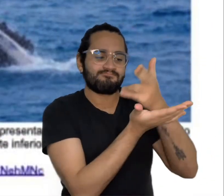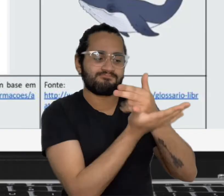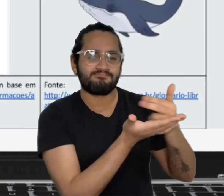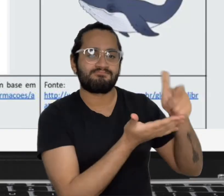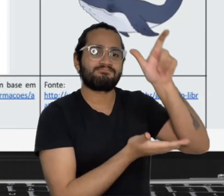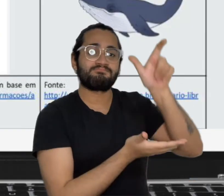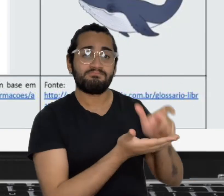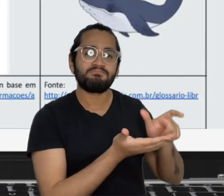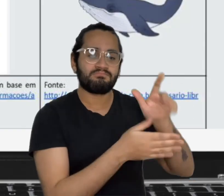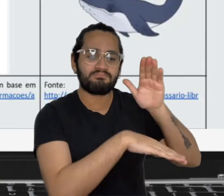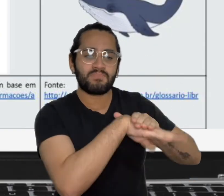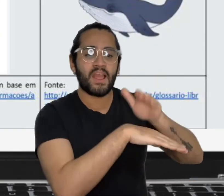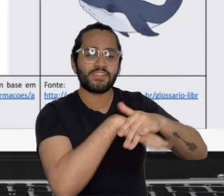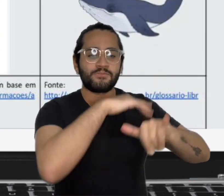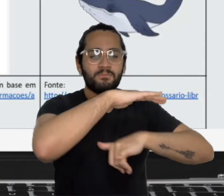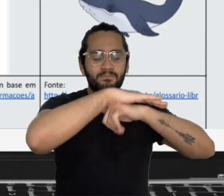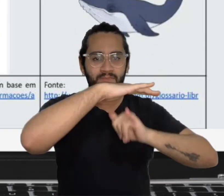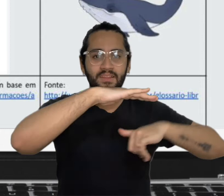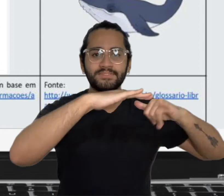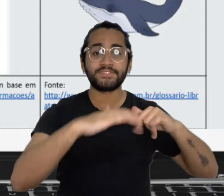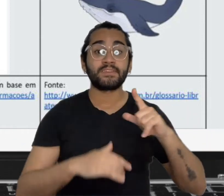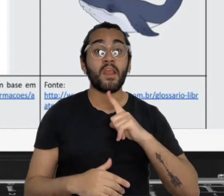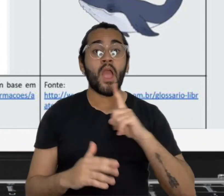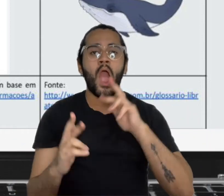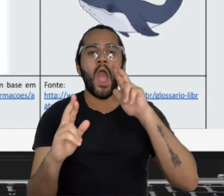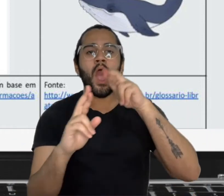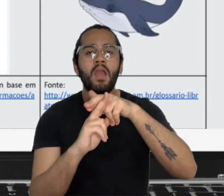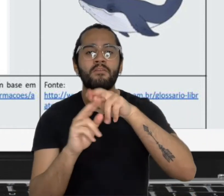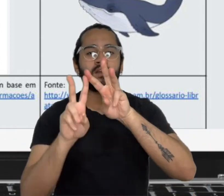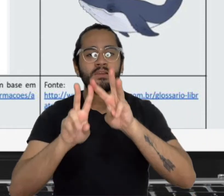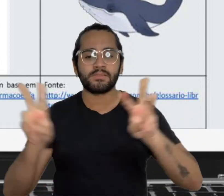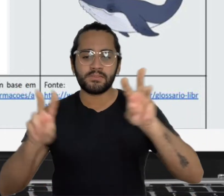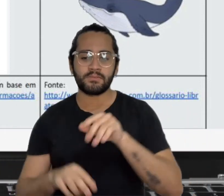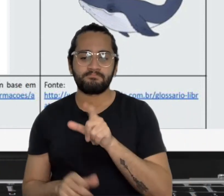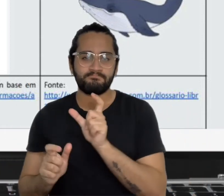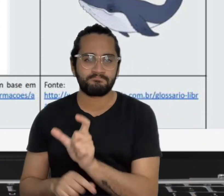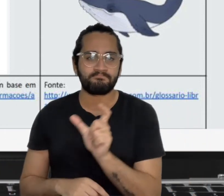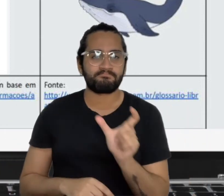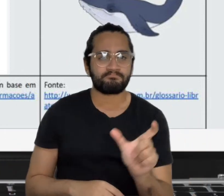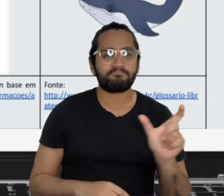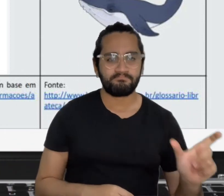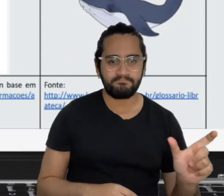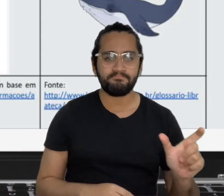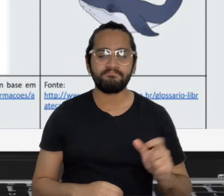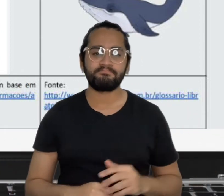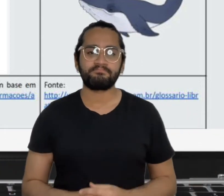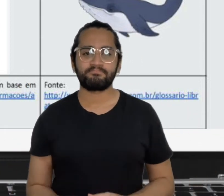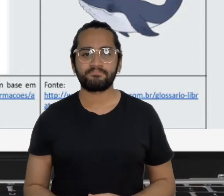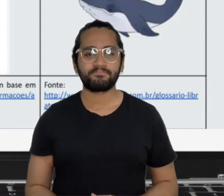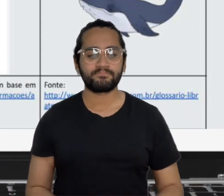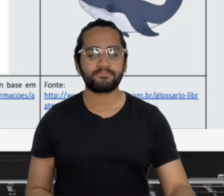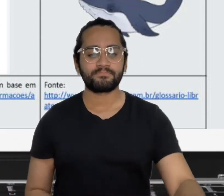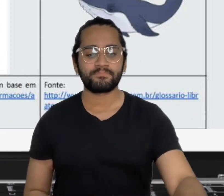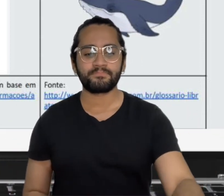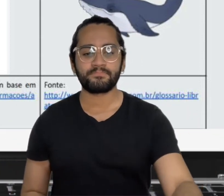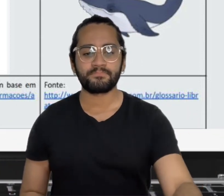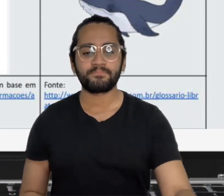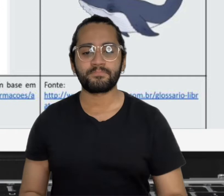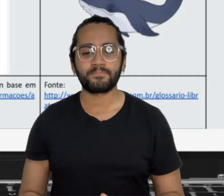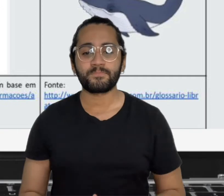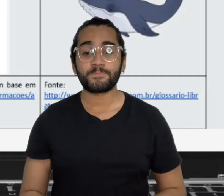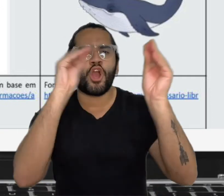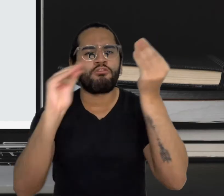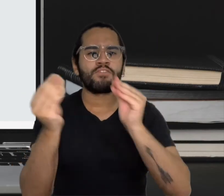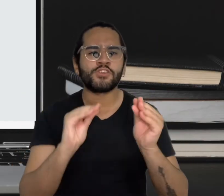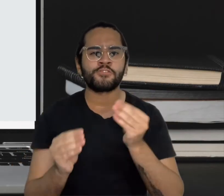transposição. E no terceiro quadro, nós temos a ilustração propriamente dita do conceito da biologia marinha e o site representativo da